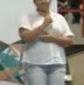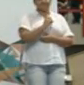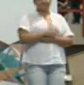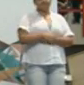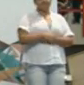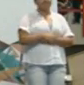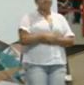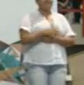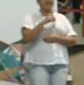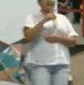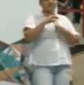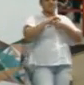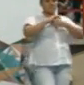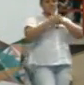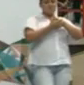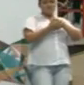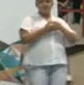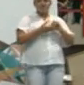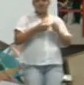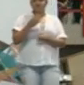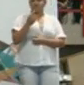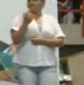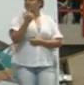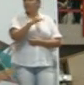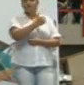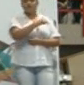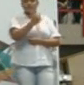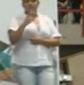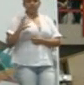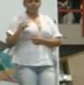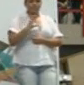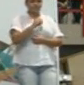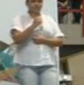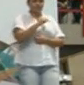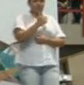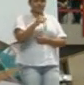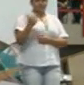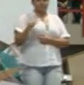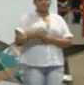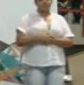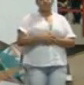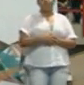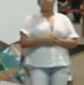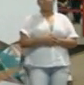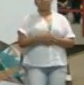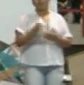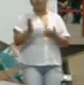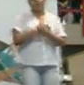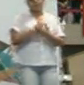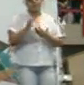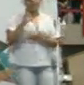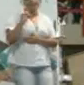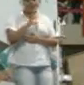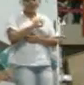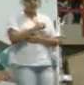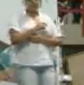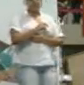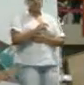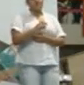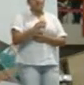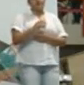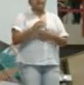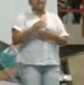canto nenhum, porque ele não tem membrana plasmática. Alguns vírus, escute bem, alguns vírus podem